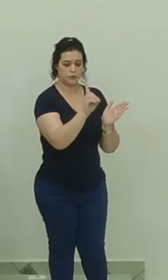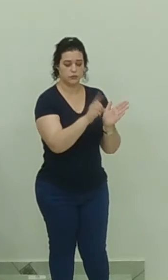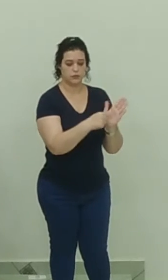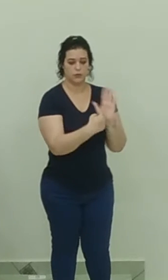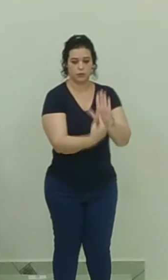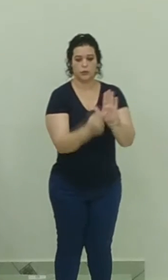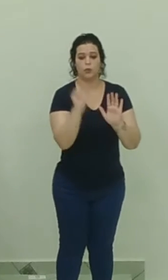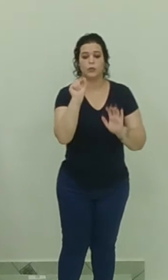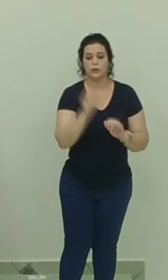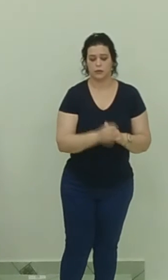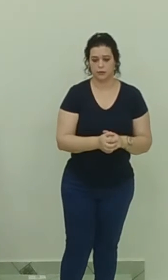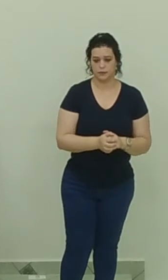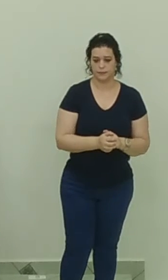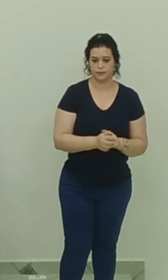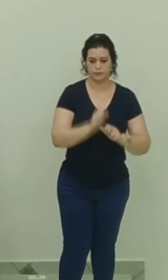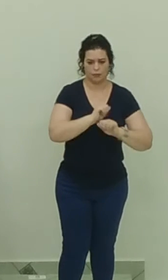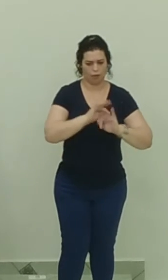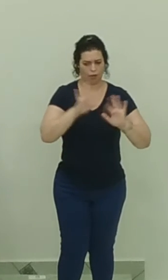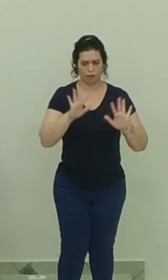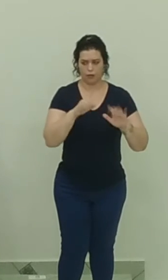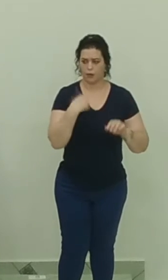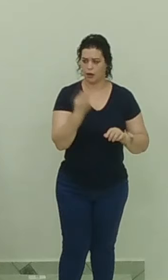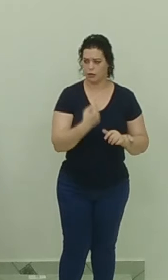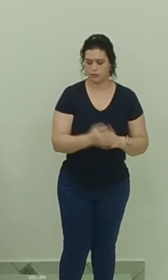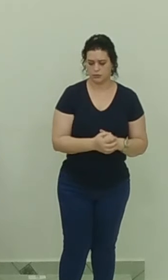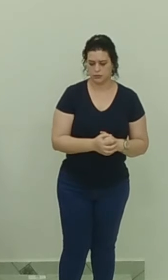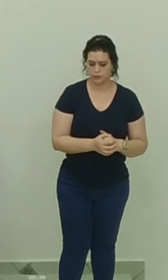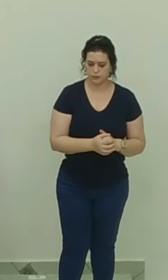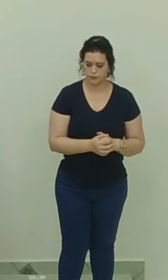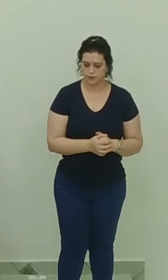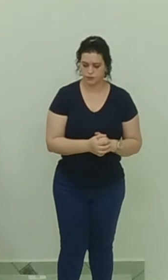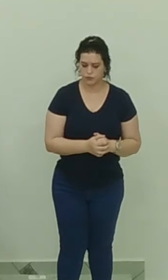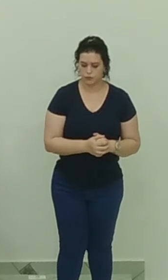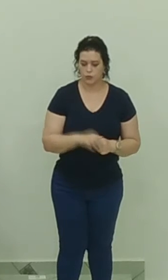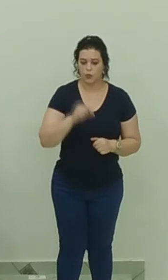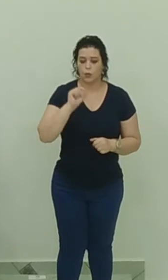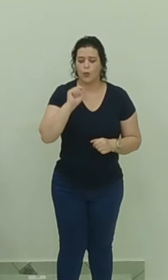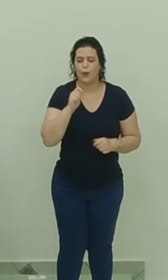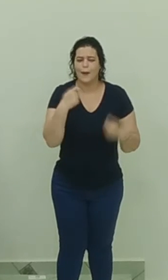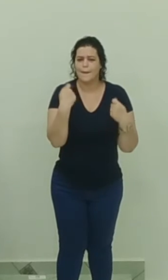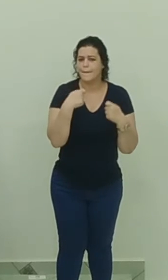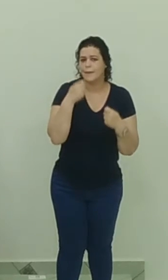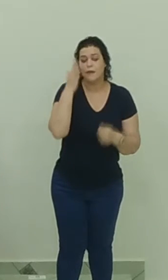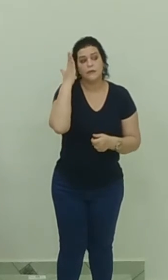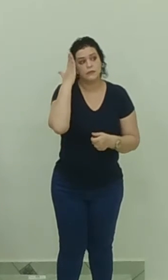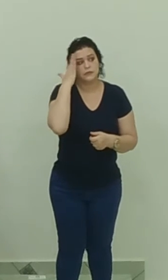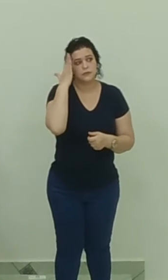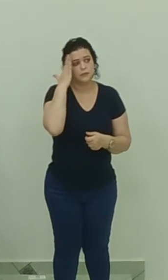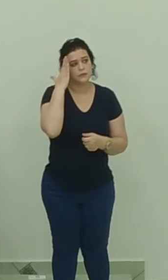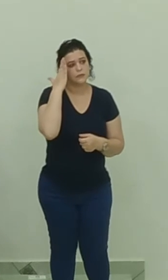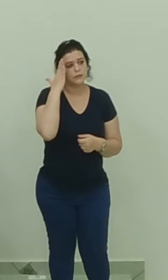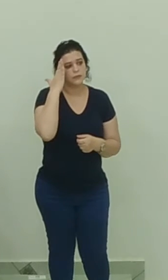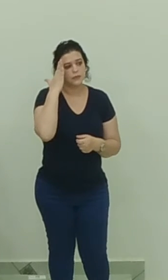vai estar muito claro, ou bem claro para nós, o que precisamos saber